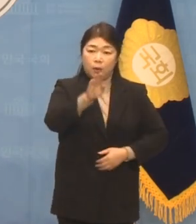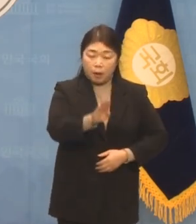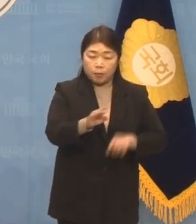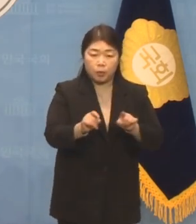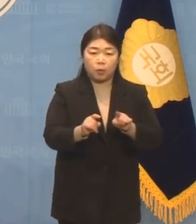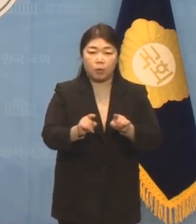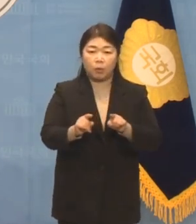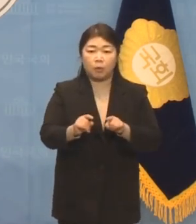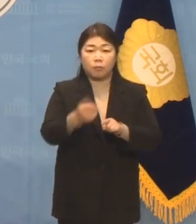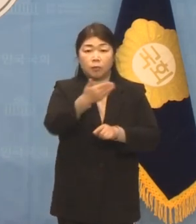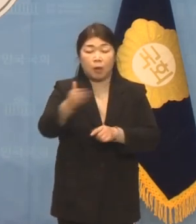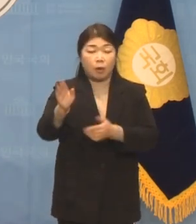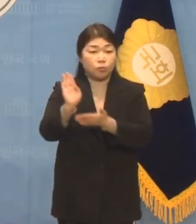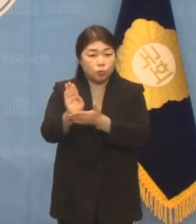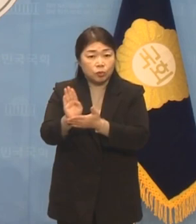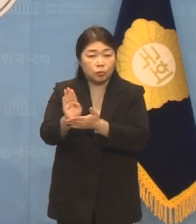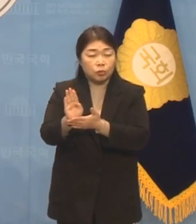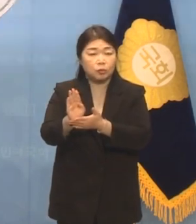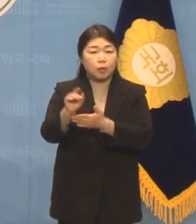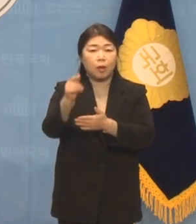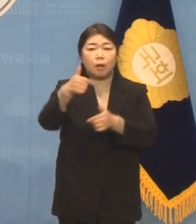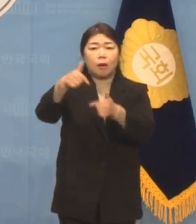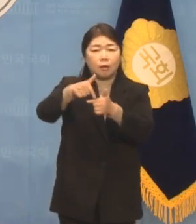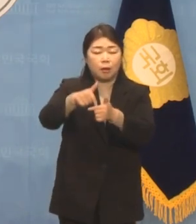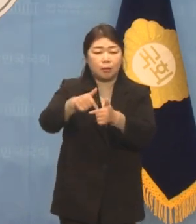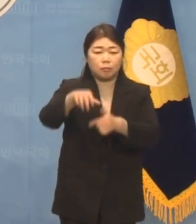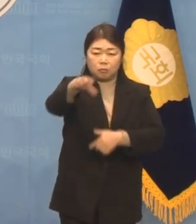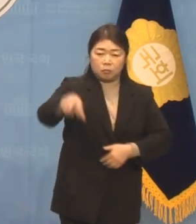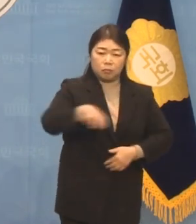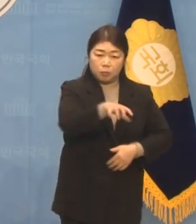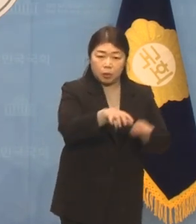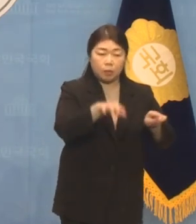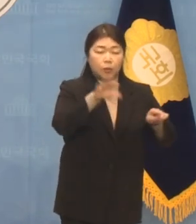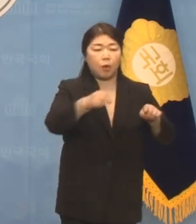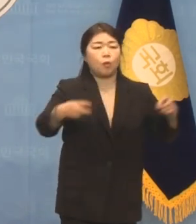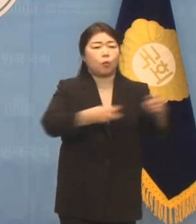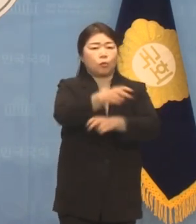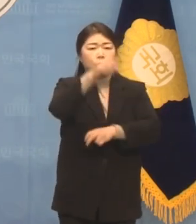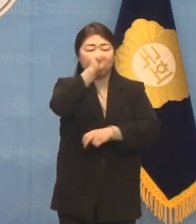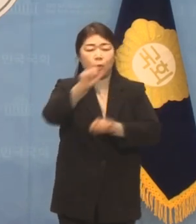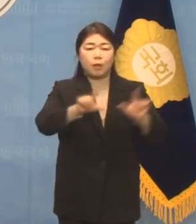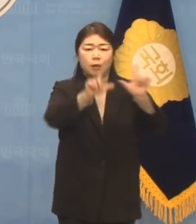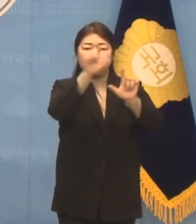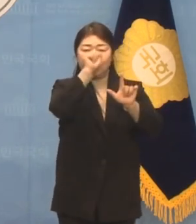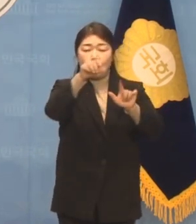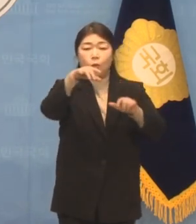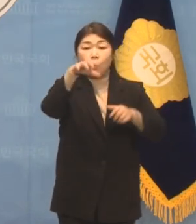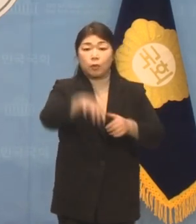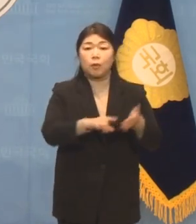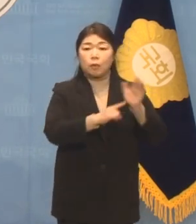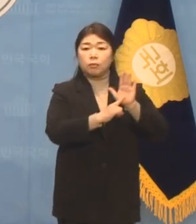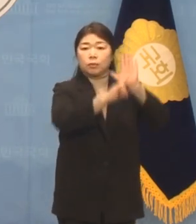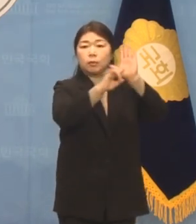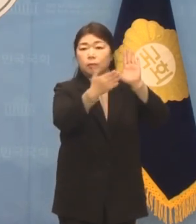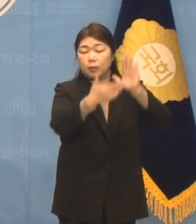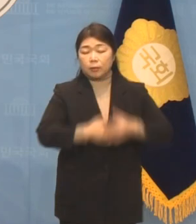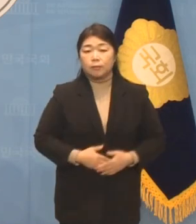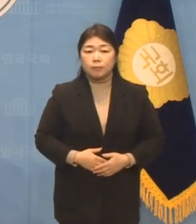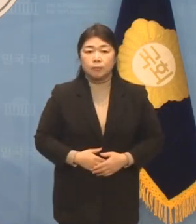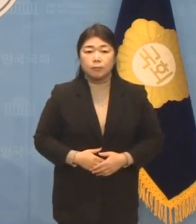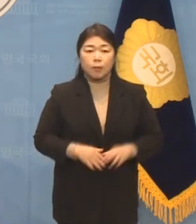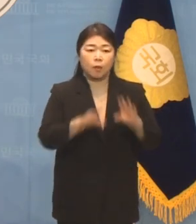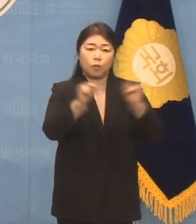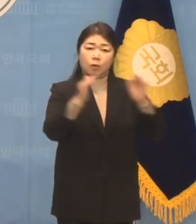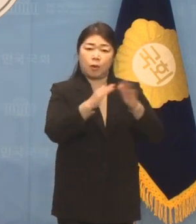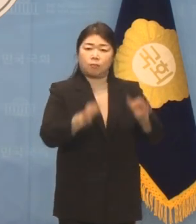강남, 마영성이 되면서 교통이 좋고 살기 좋은 지역으로 부상했습니다. 부동산 가격이